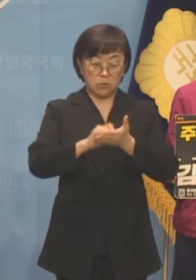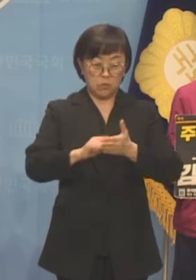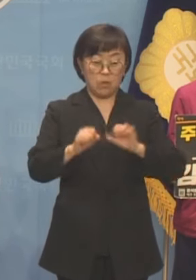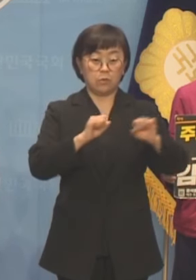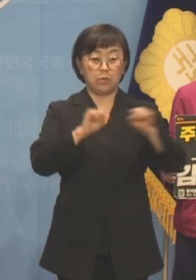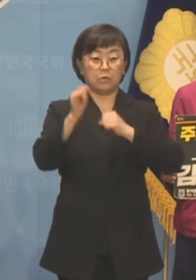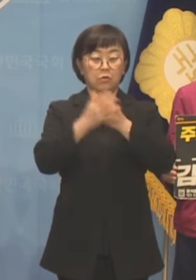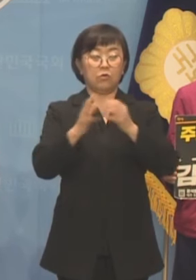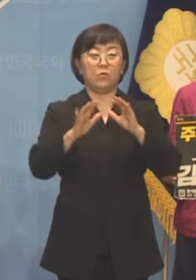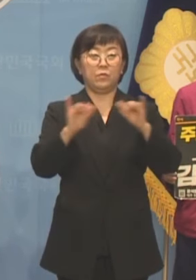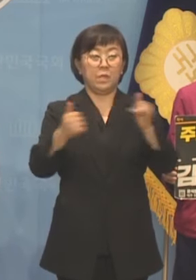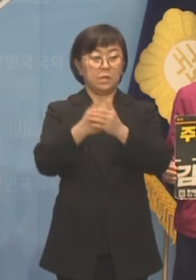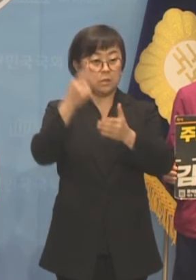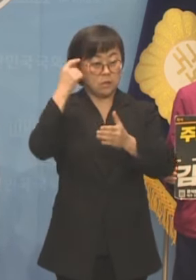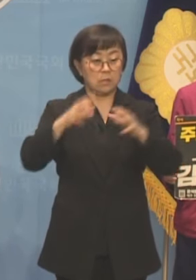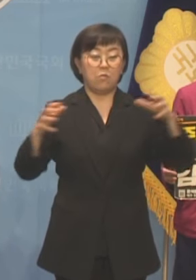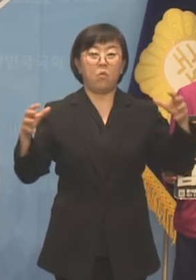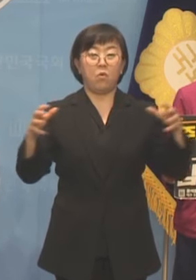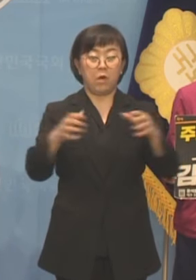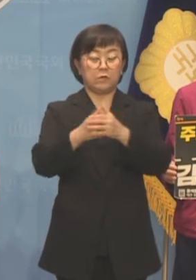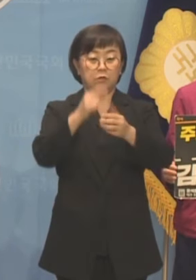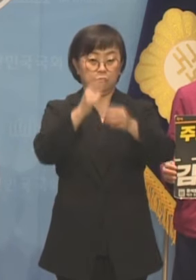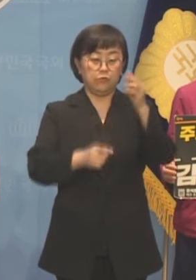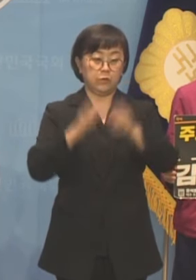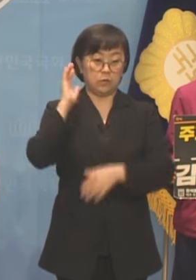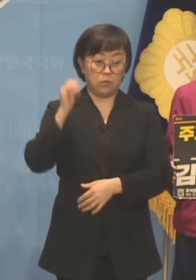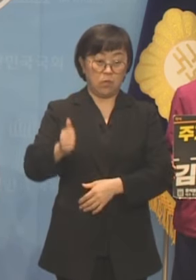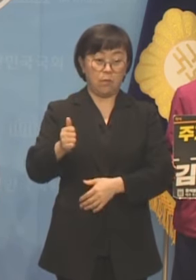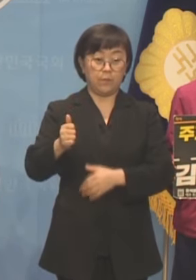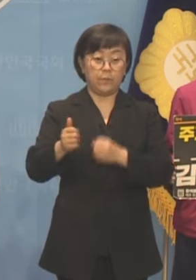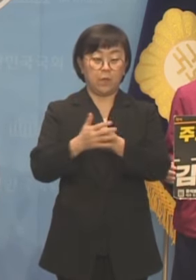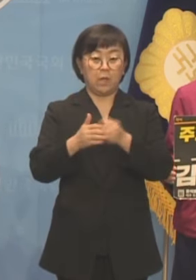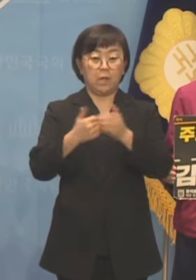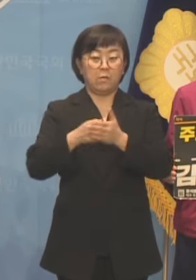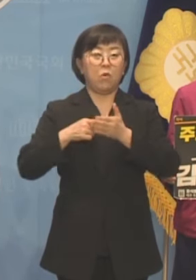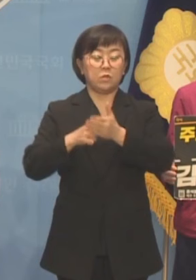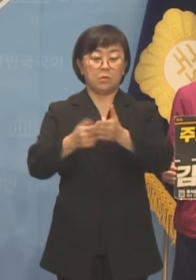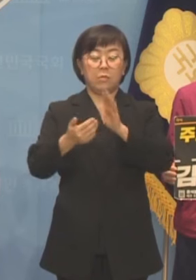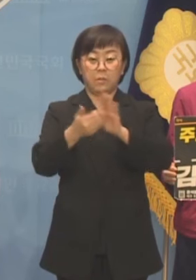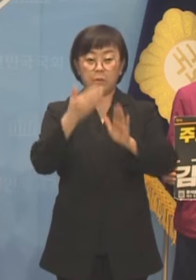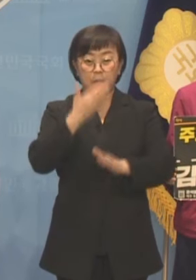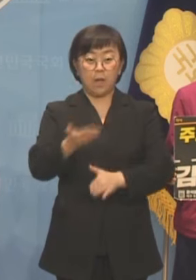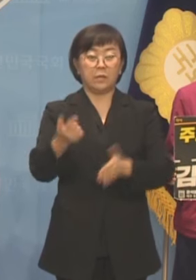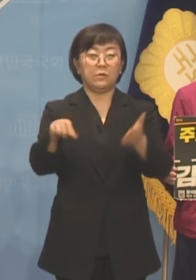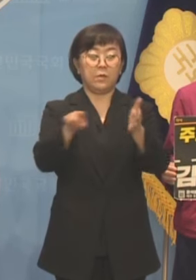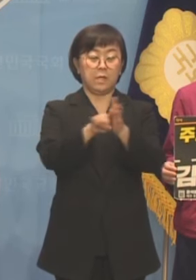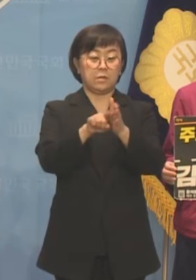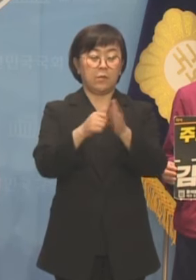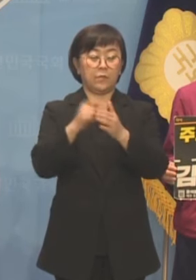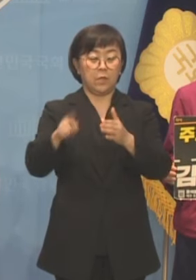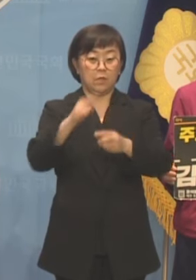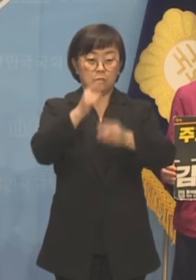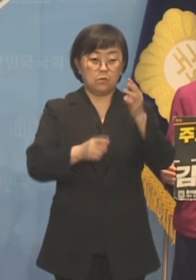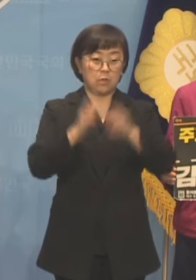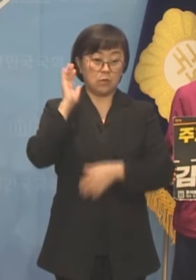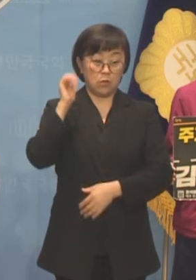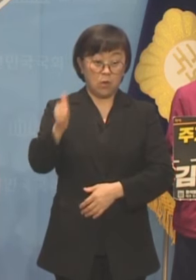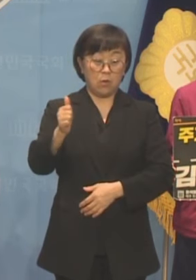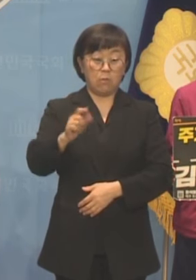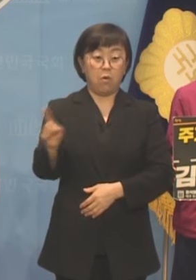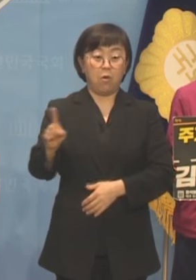함에서 국민 의지를 모아서 윤성열 대통령의 폭정을 막을 수 있도록 그리고 윤성열